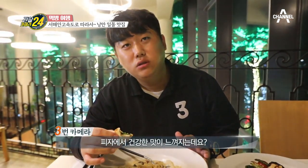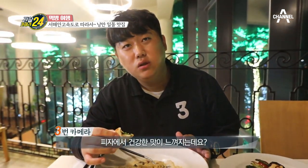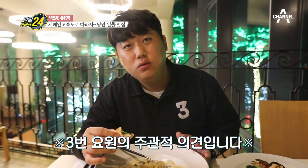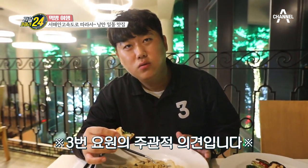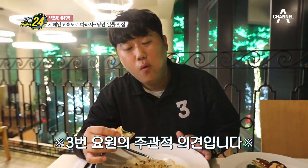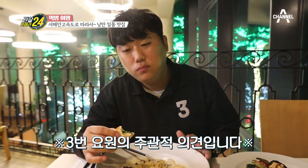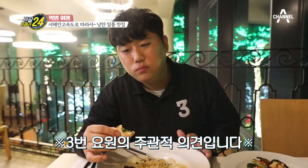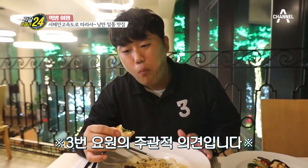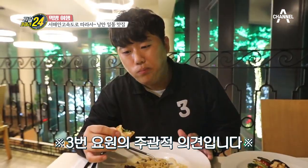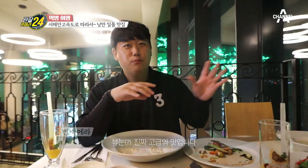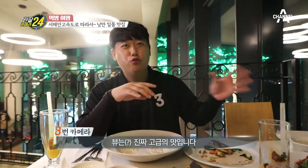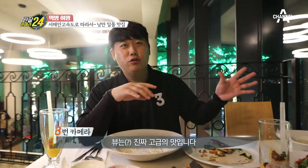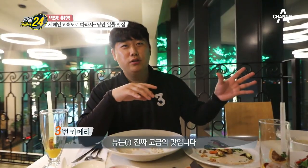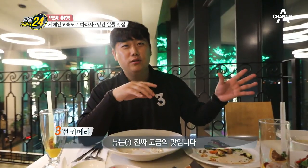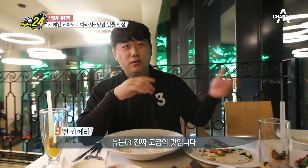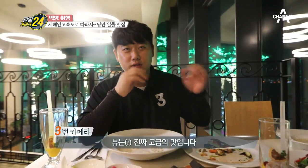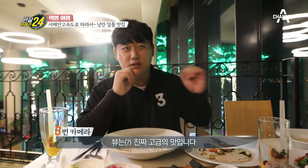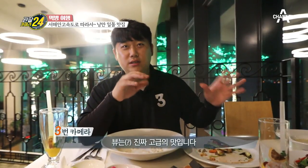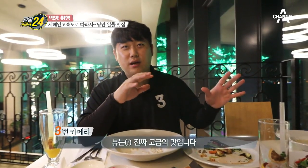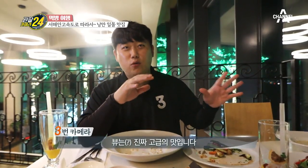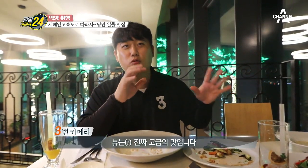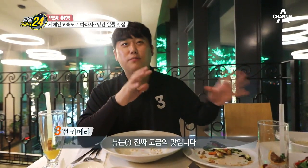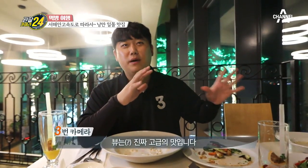느껴지는데요. 뷰는 진짜 고급의